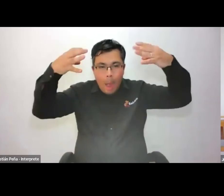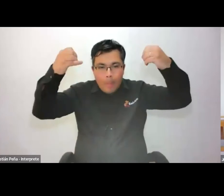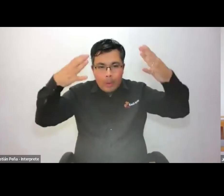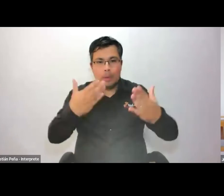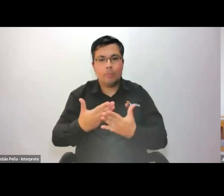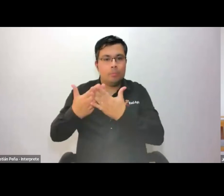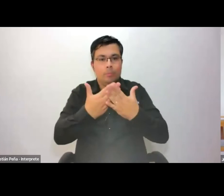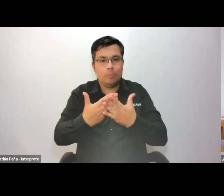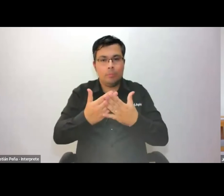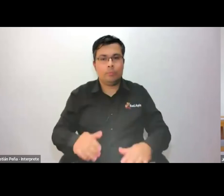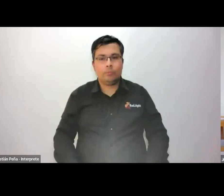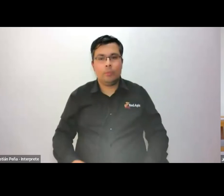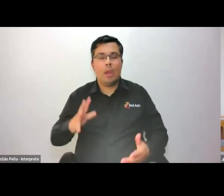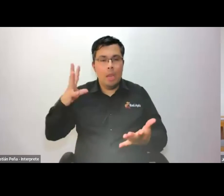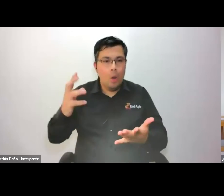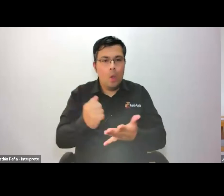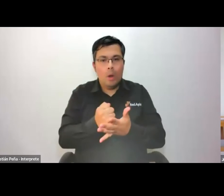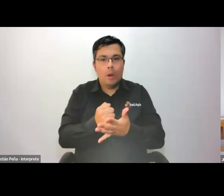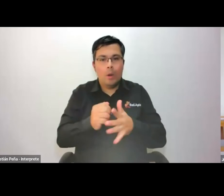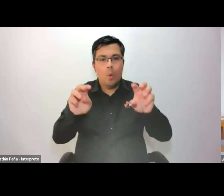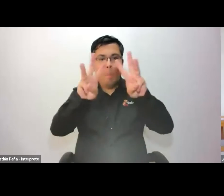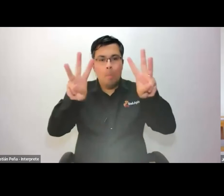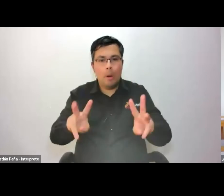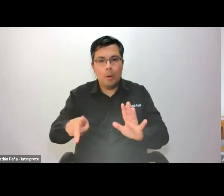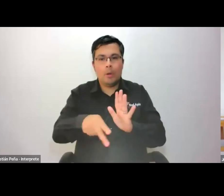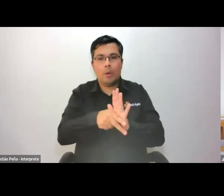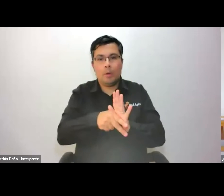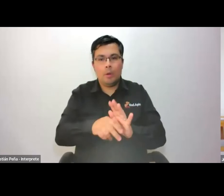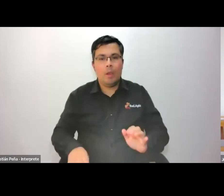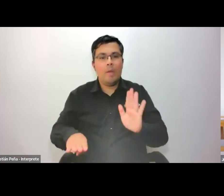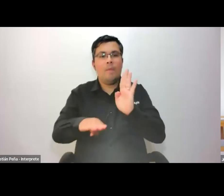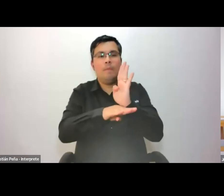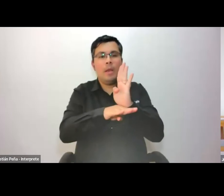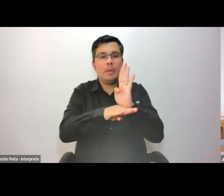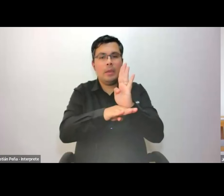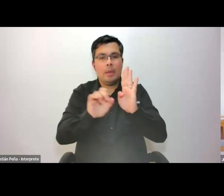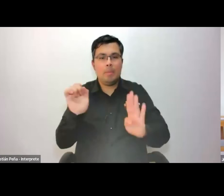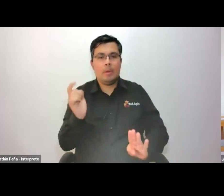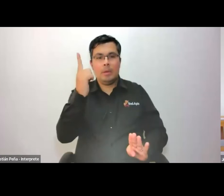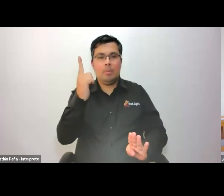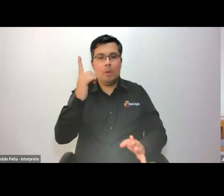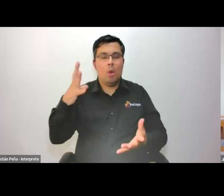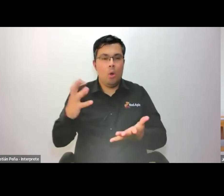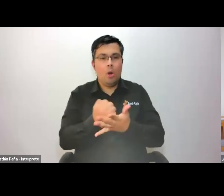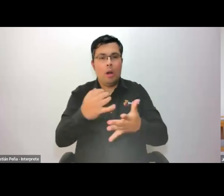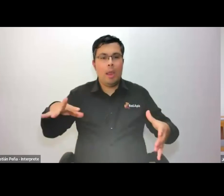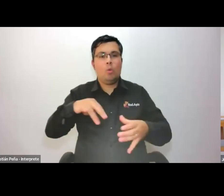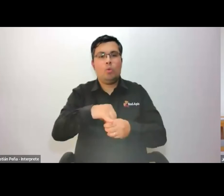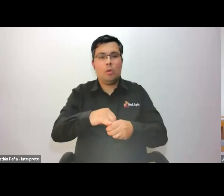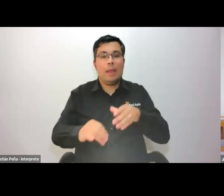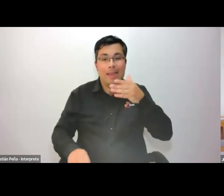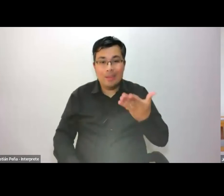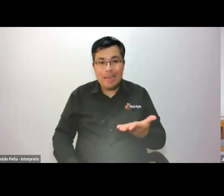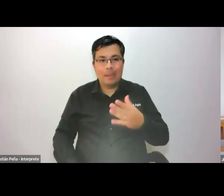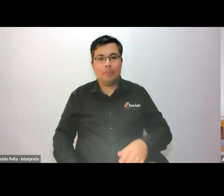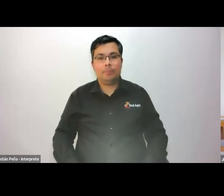que tiene dentro de sus bases y de sus principios no establecidos por la ley, es la inclusión, ¿no? Entonces, desde ahí, la idea es